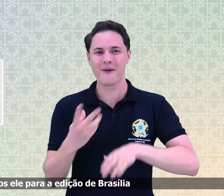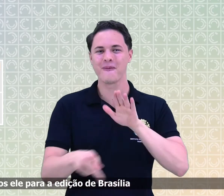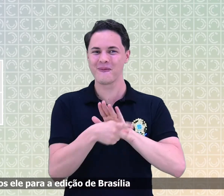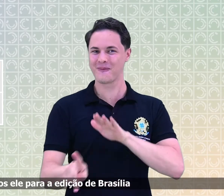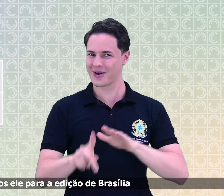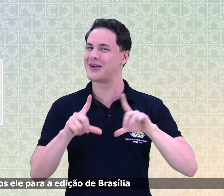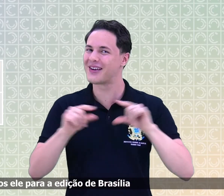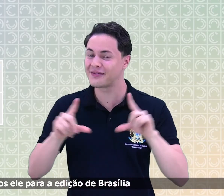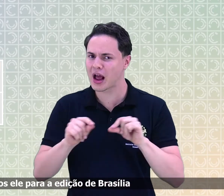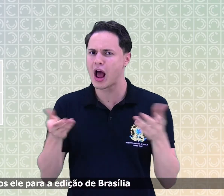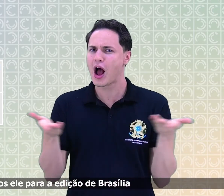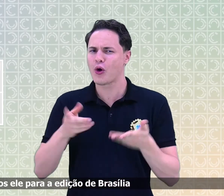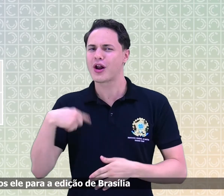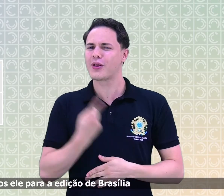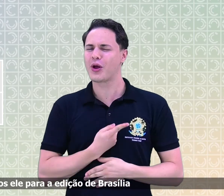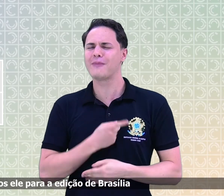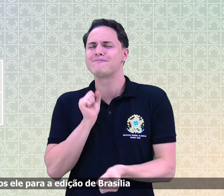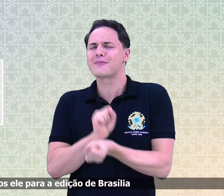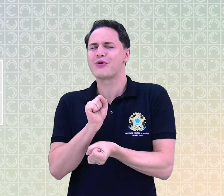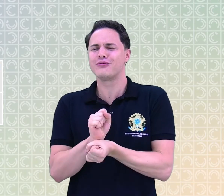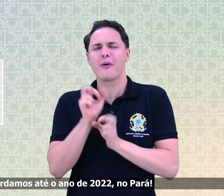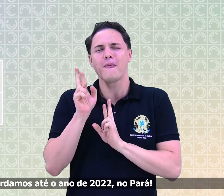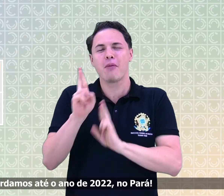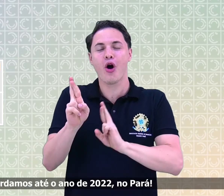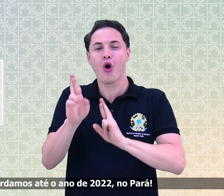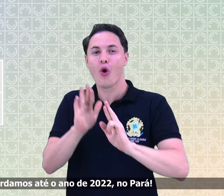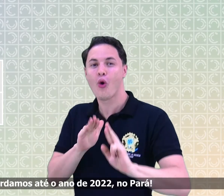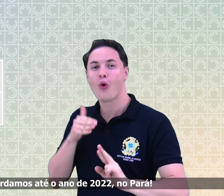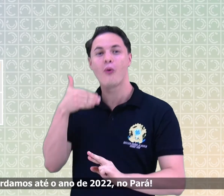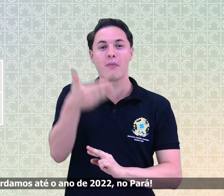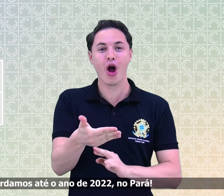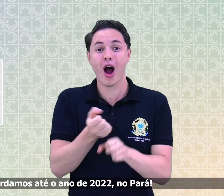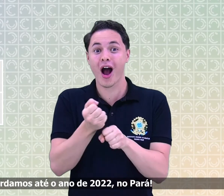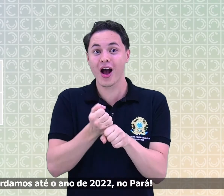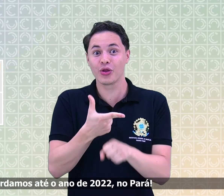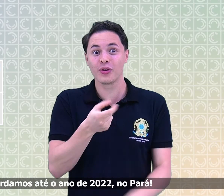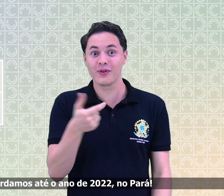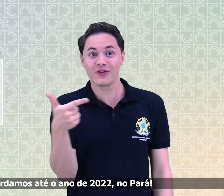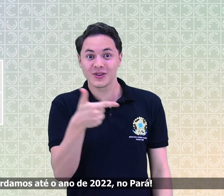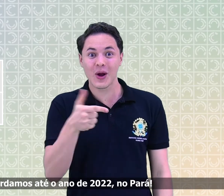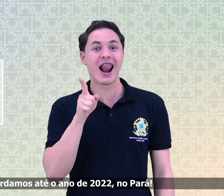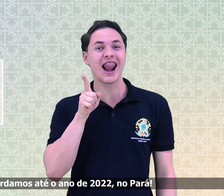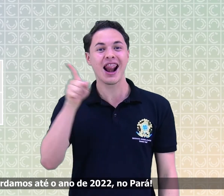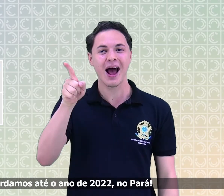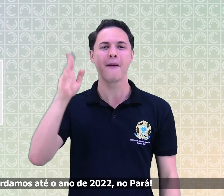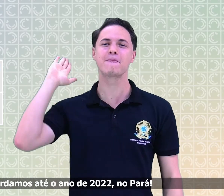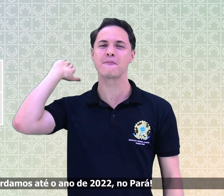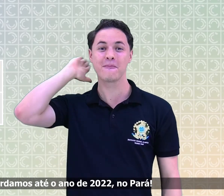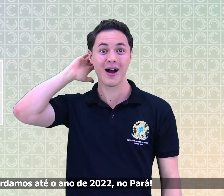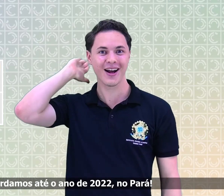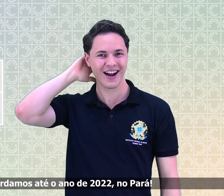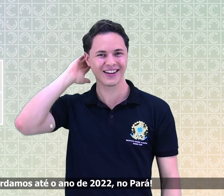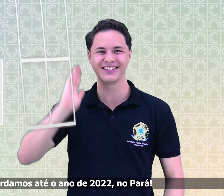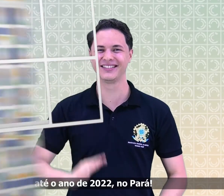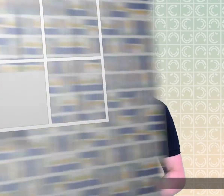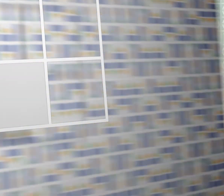para a edição de Brasília. Agora, estamos aguardando até o ano de 2022, lá no Pará.